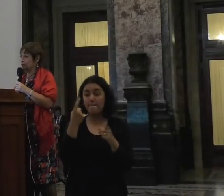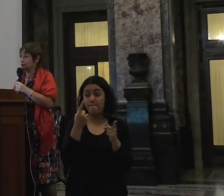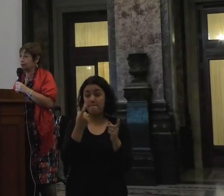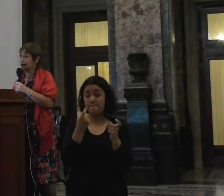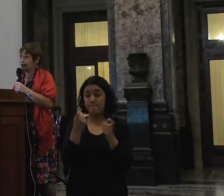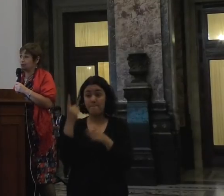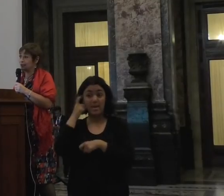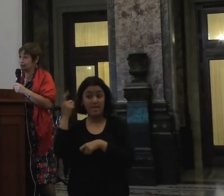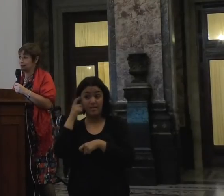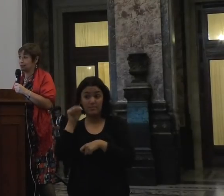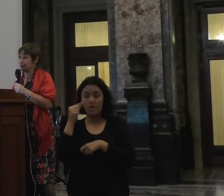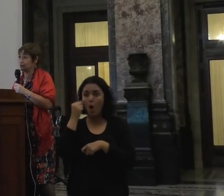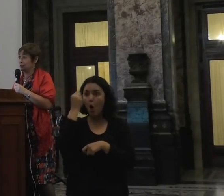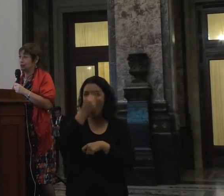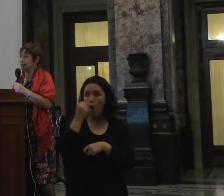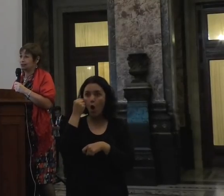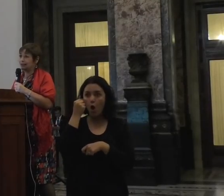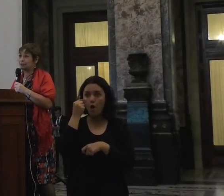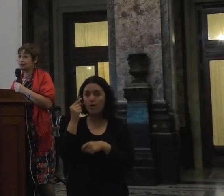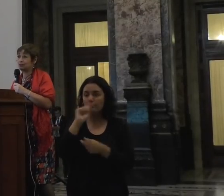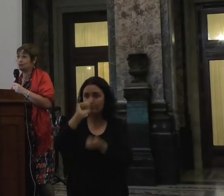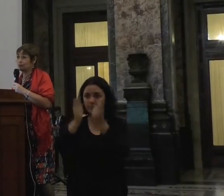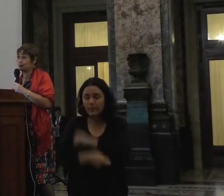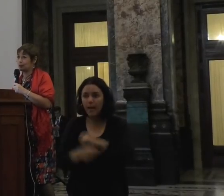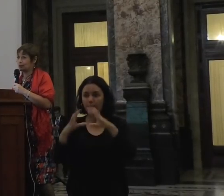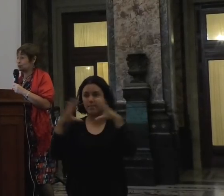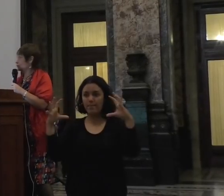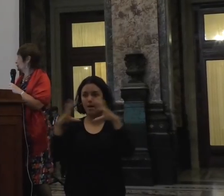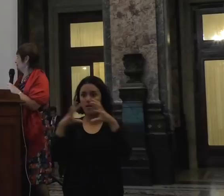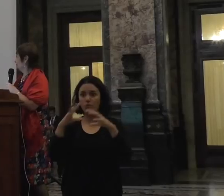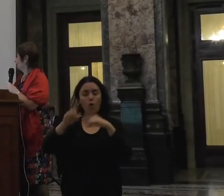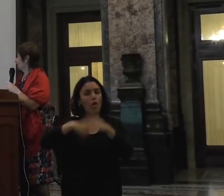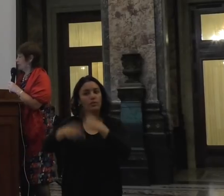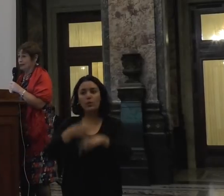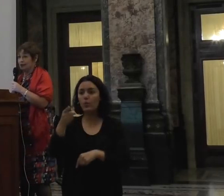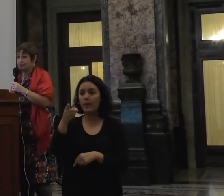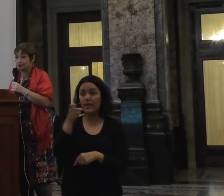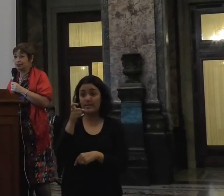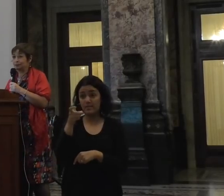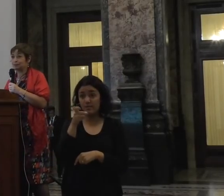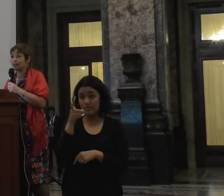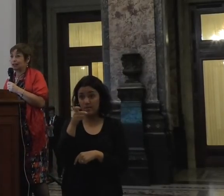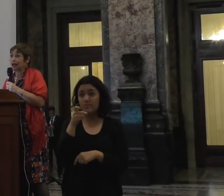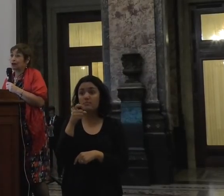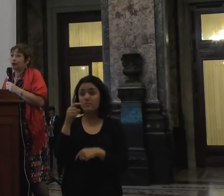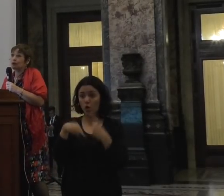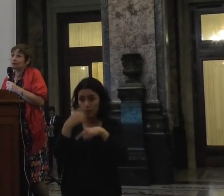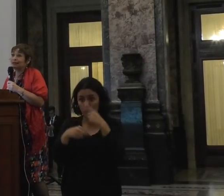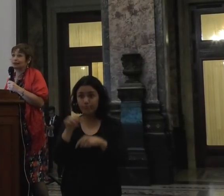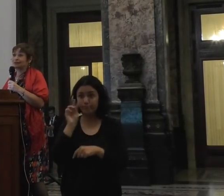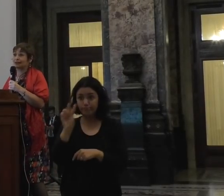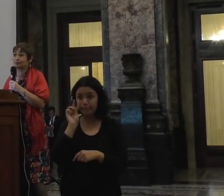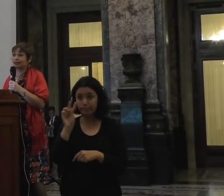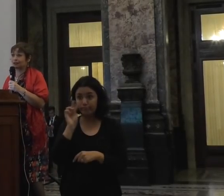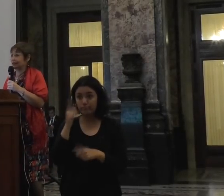ojo va a cambiar de tamaño. Sigan viendo, por favor, la cruz. ¿Sí? Ahora,